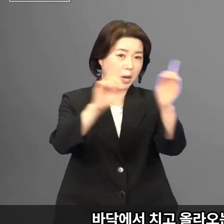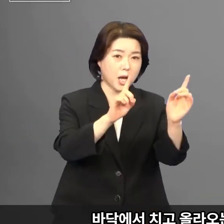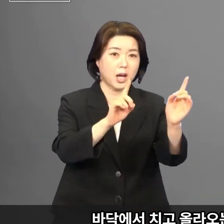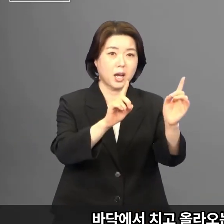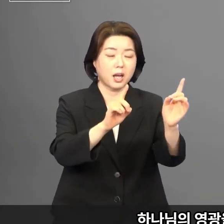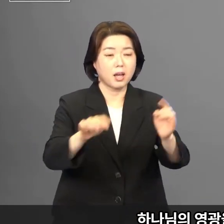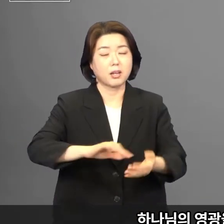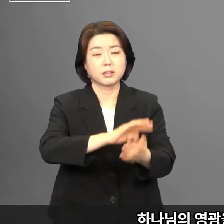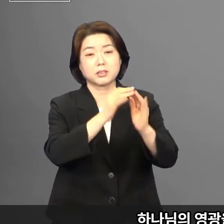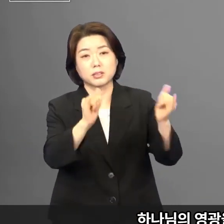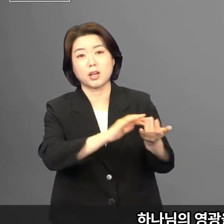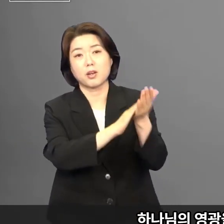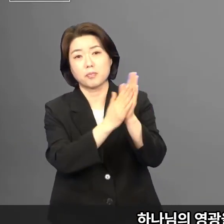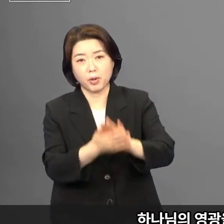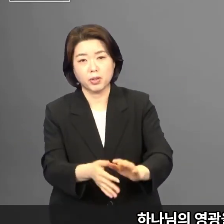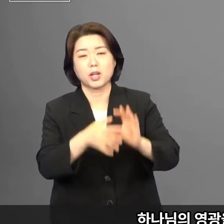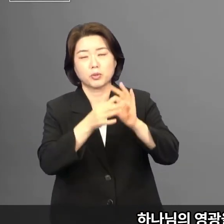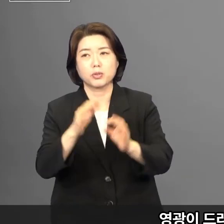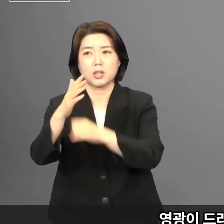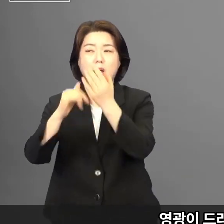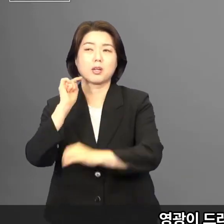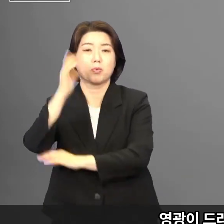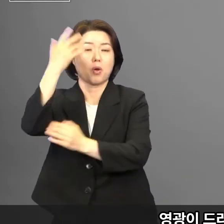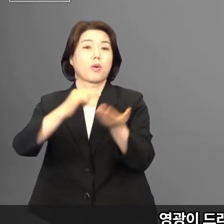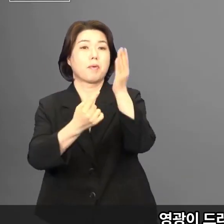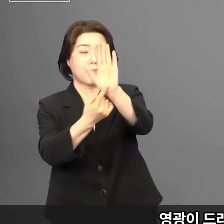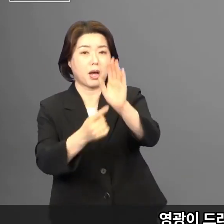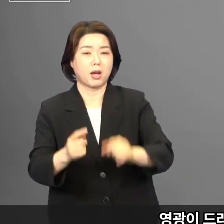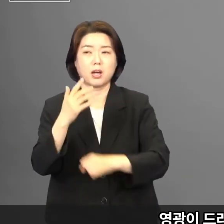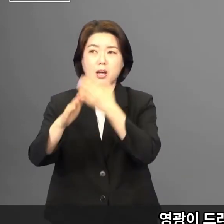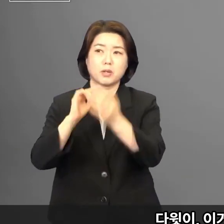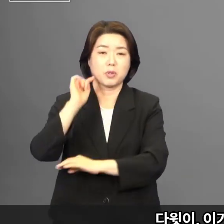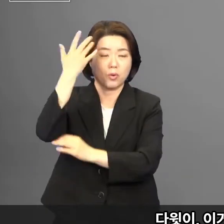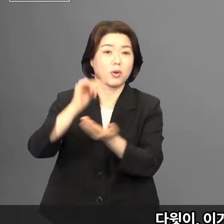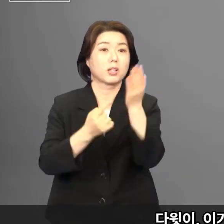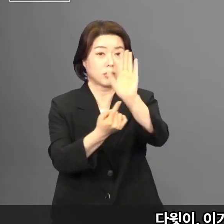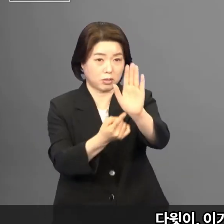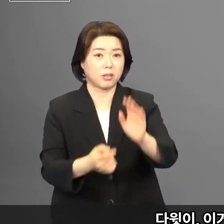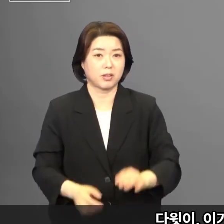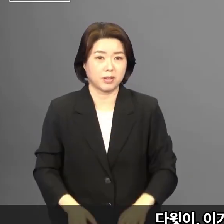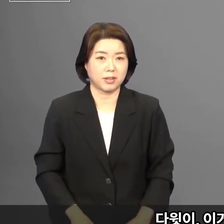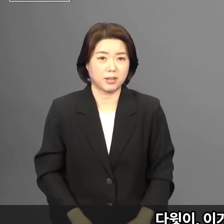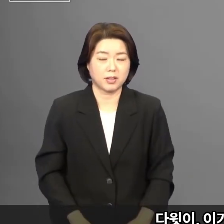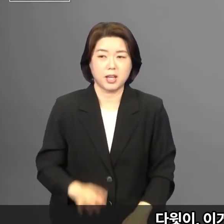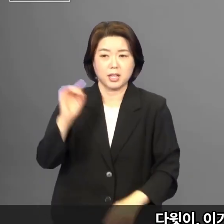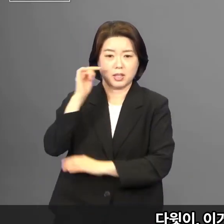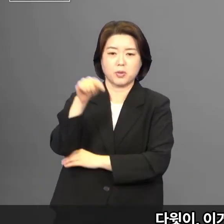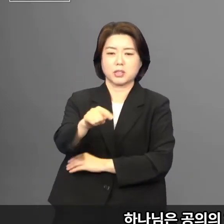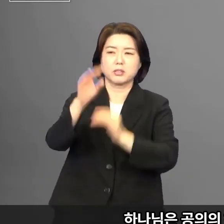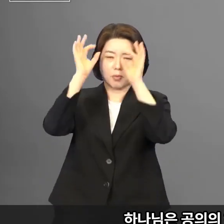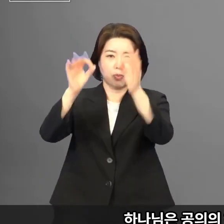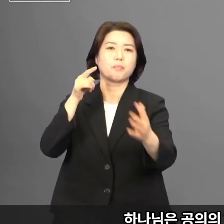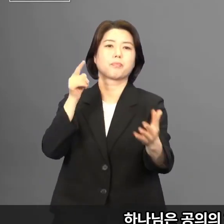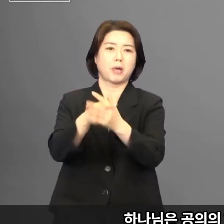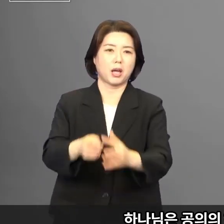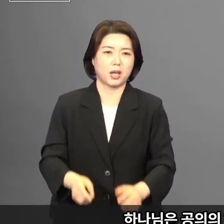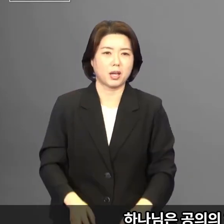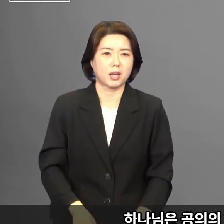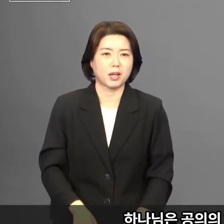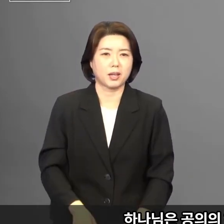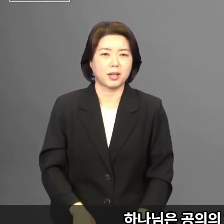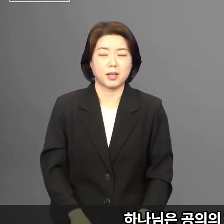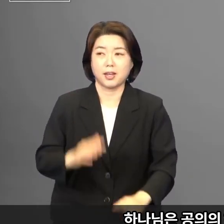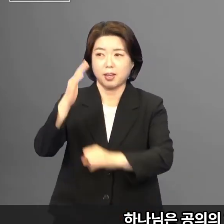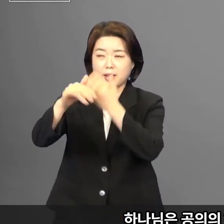변화를 통하여서 또 하나님은 영광을 받으신다는 거예요. 영광이 드러난다는 것입니다. 다윗이 이거를 알고 있었어요. 하나님은